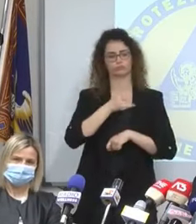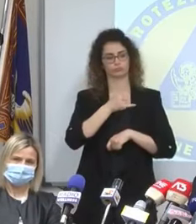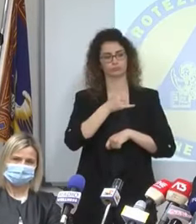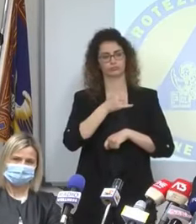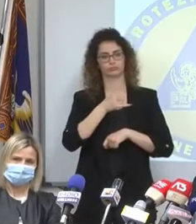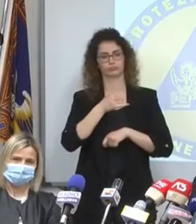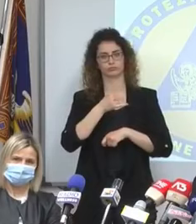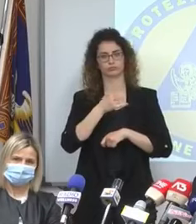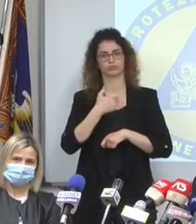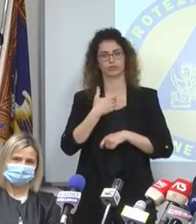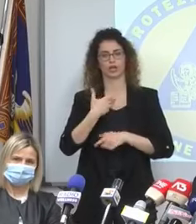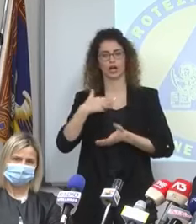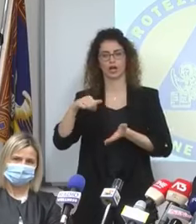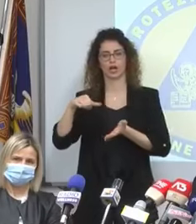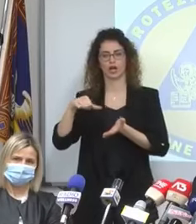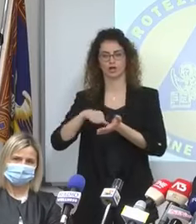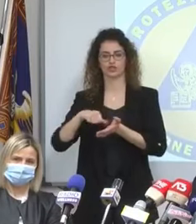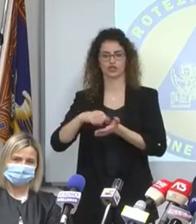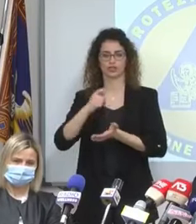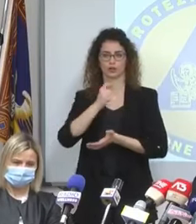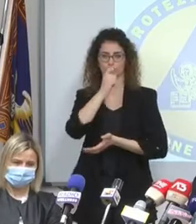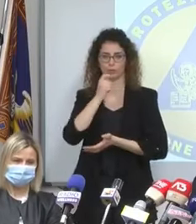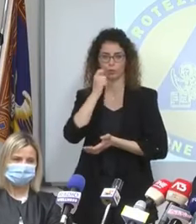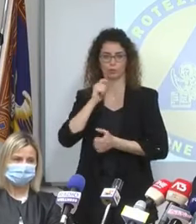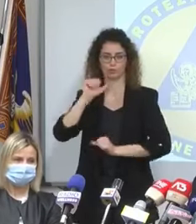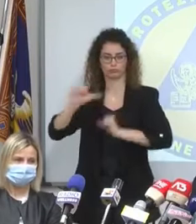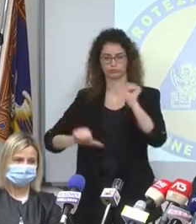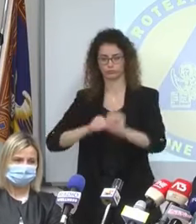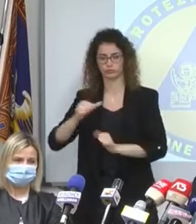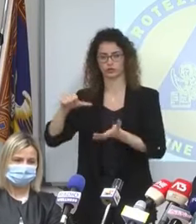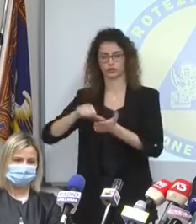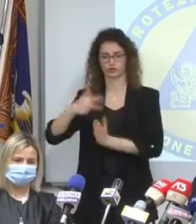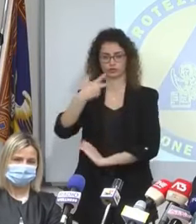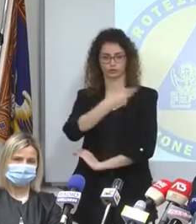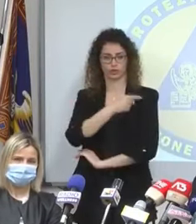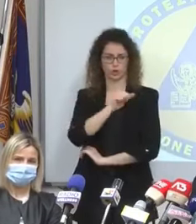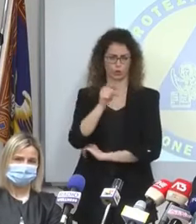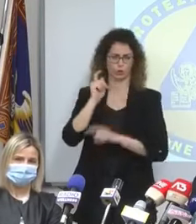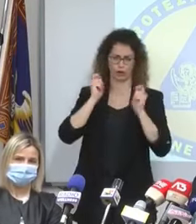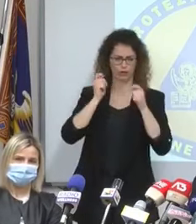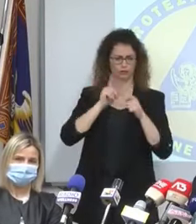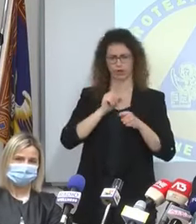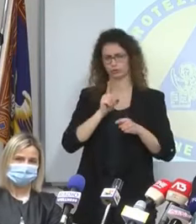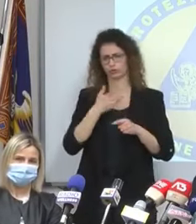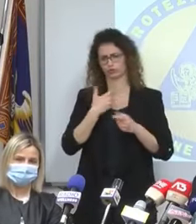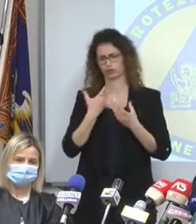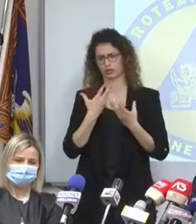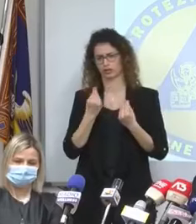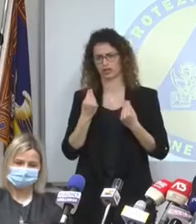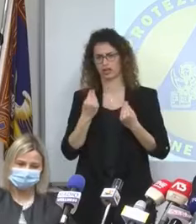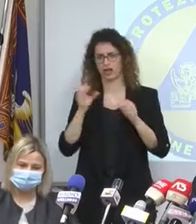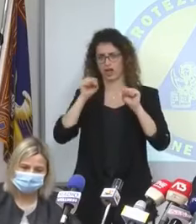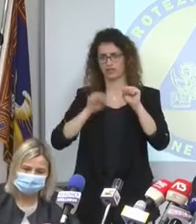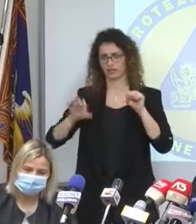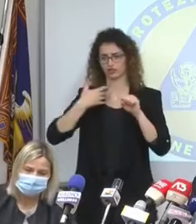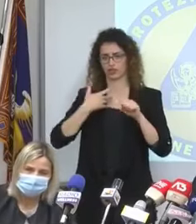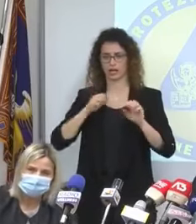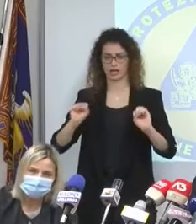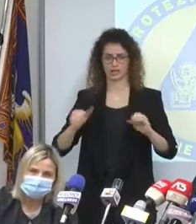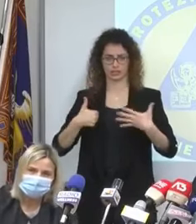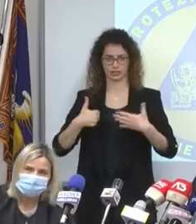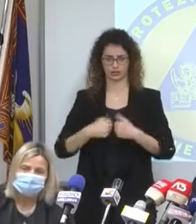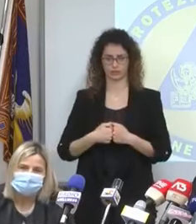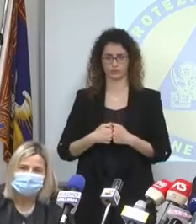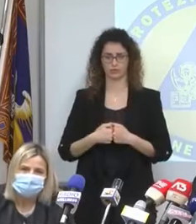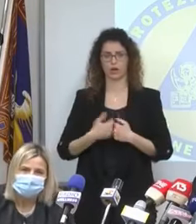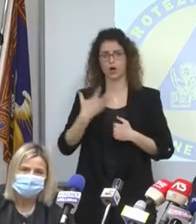i loro centri tamponi in centri vaccinali, non solo Padova ma sono diversi, sono 16 in tutto il Veneto.